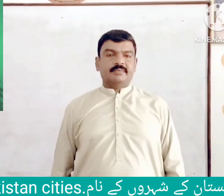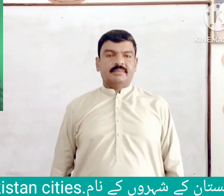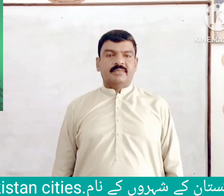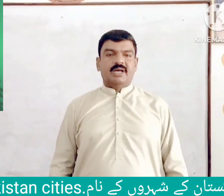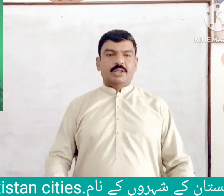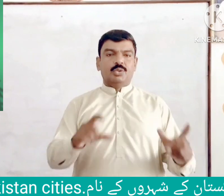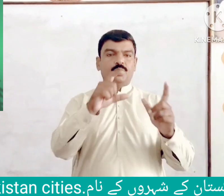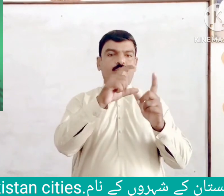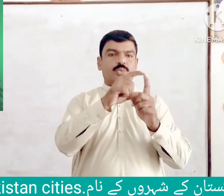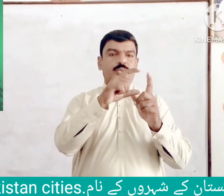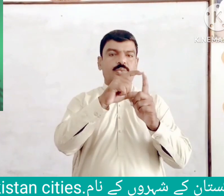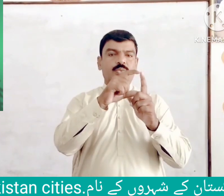दादू।